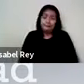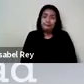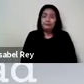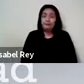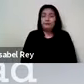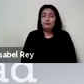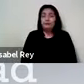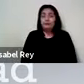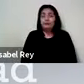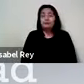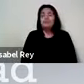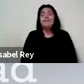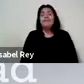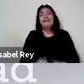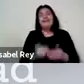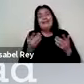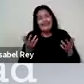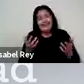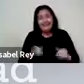A ver,